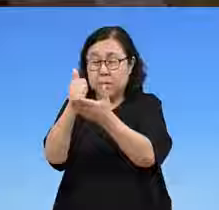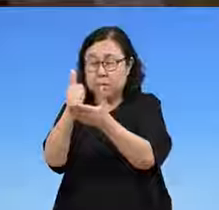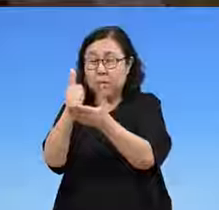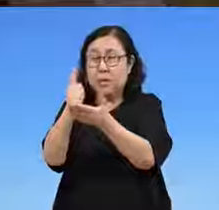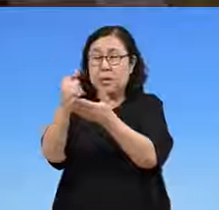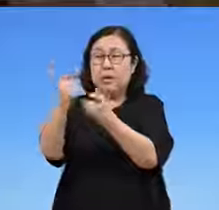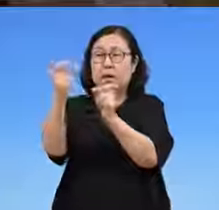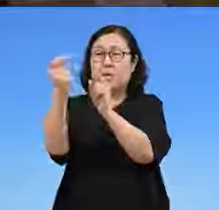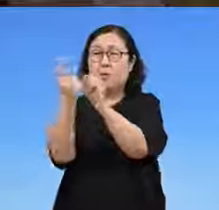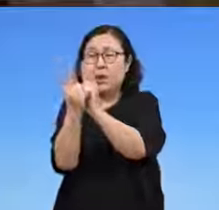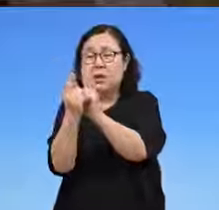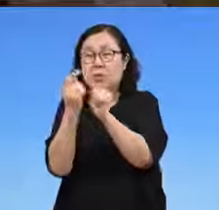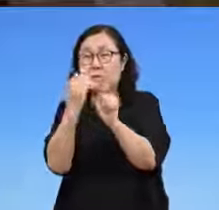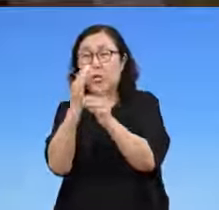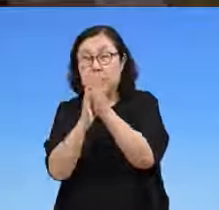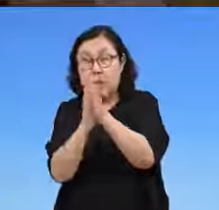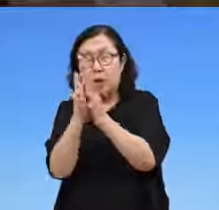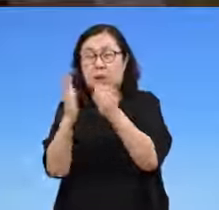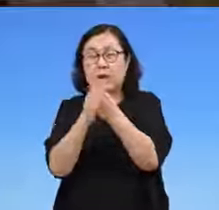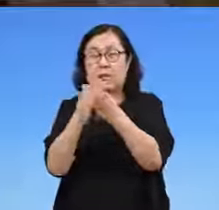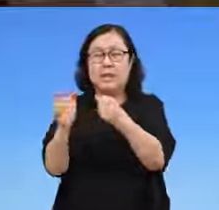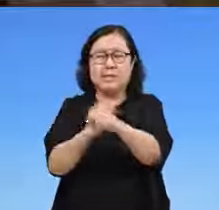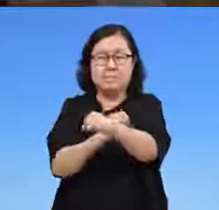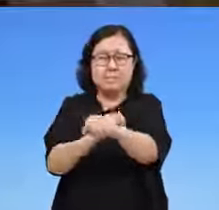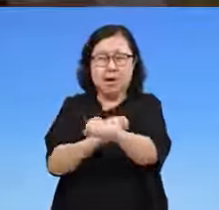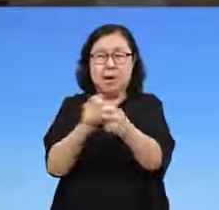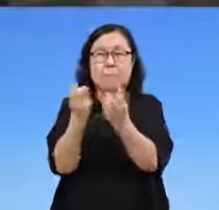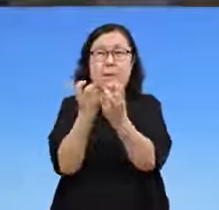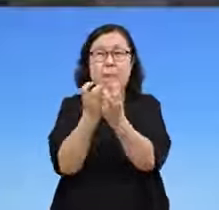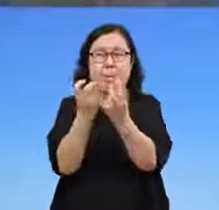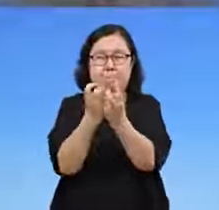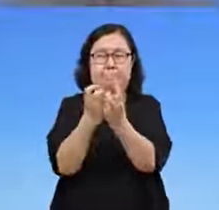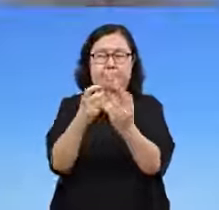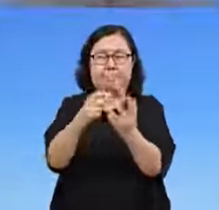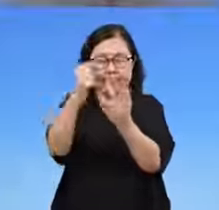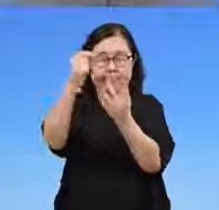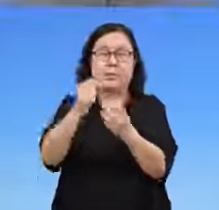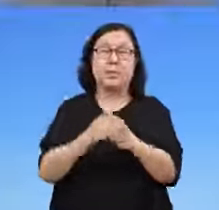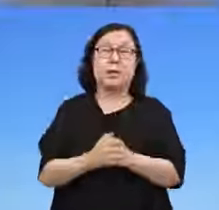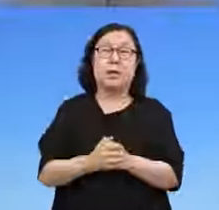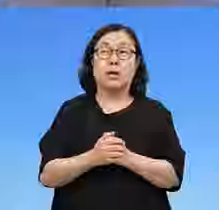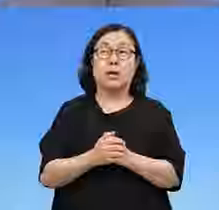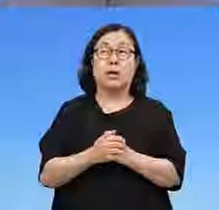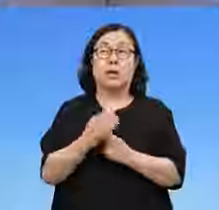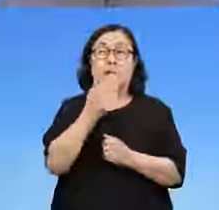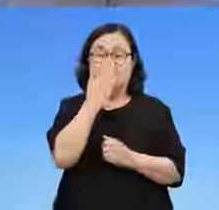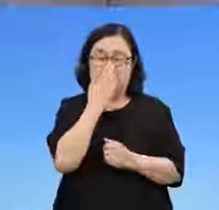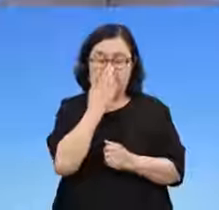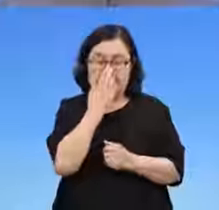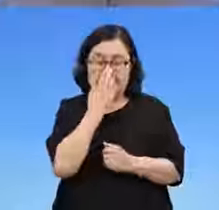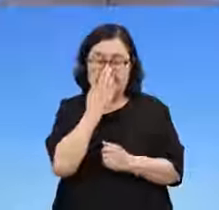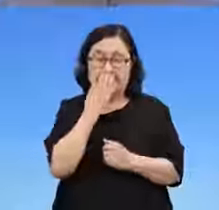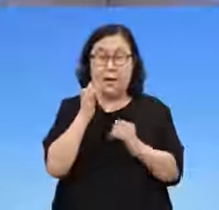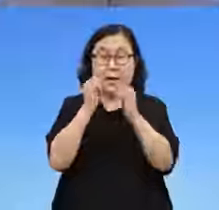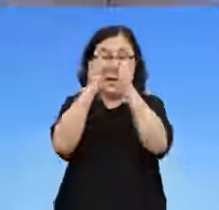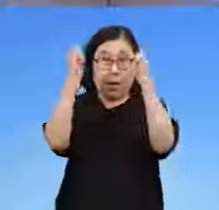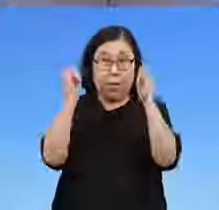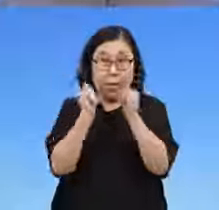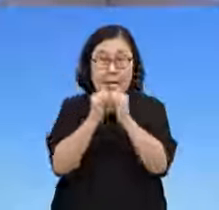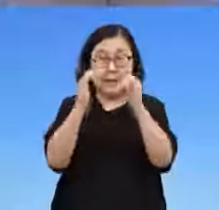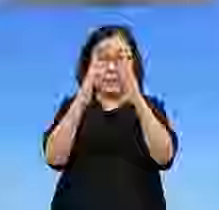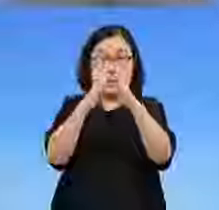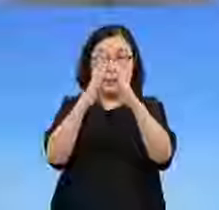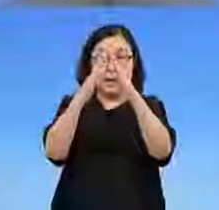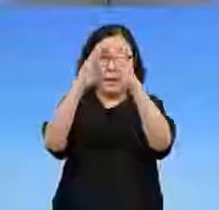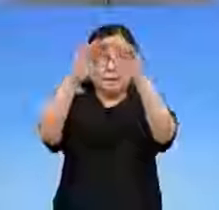수 없으므로 특단의 조치를 취한 겁니다. 물론 그 당시 유대 사회의 집 지붕이 우리 같은